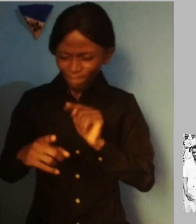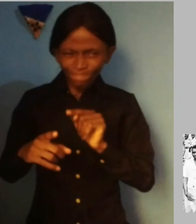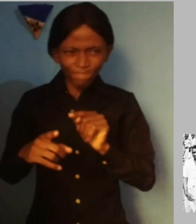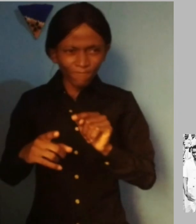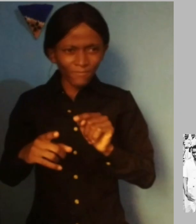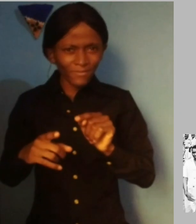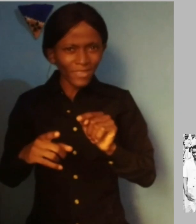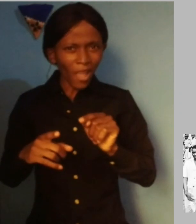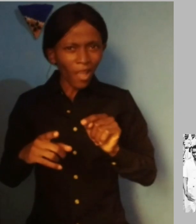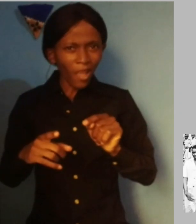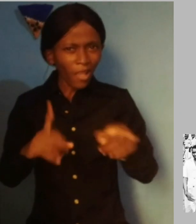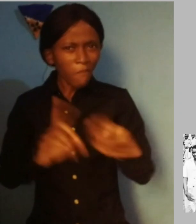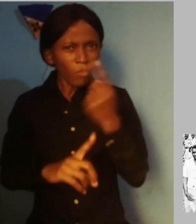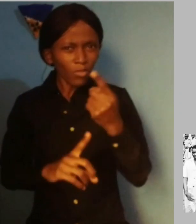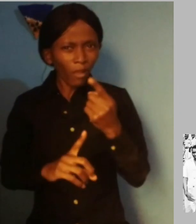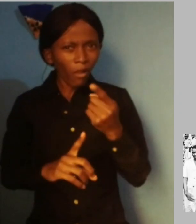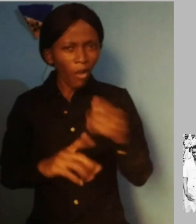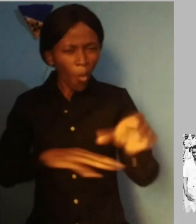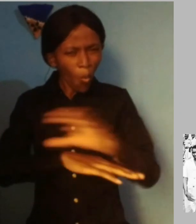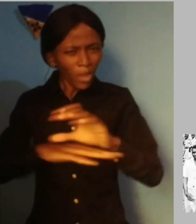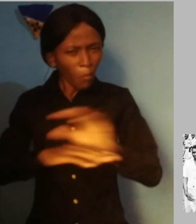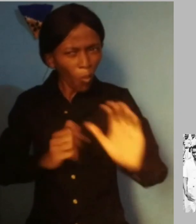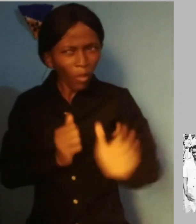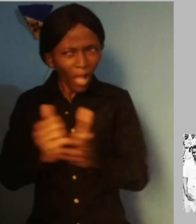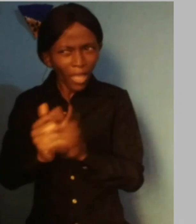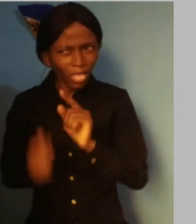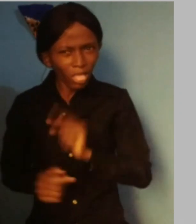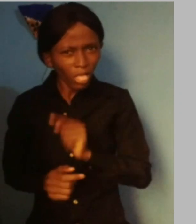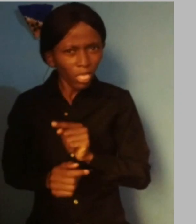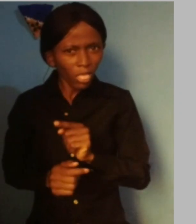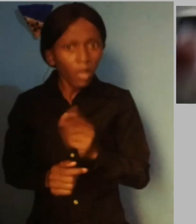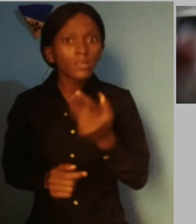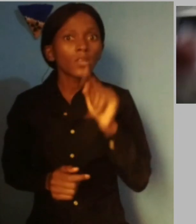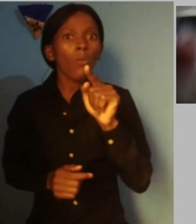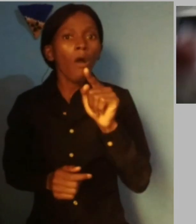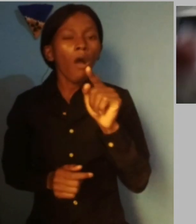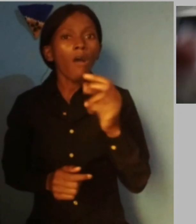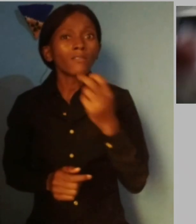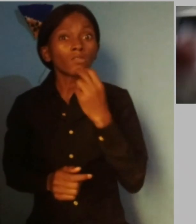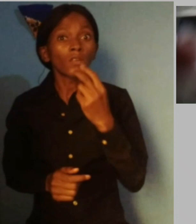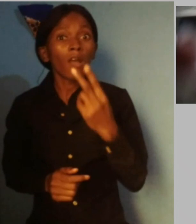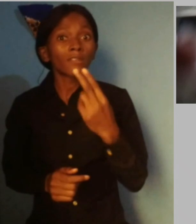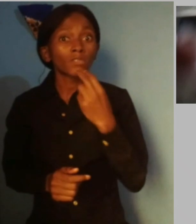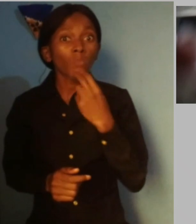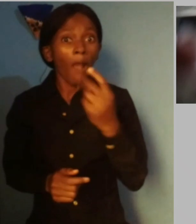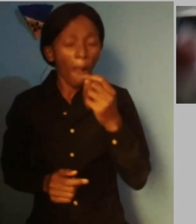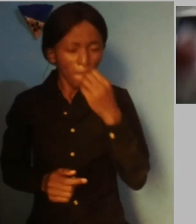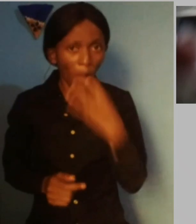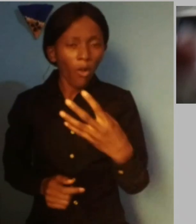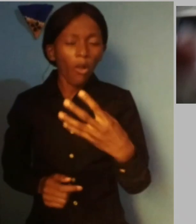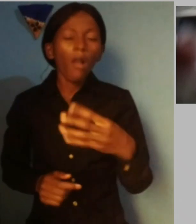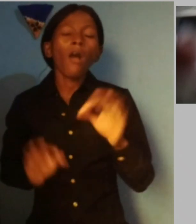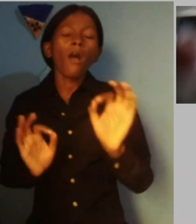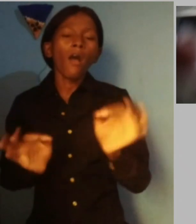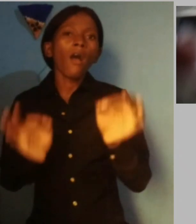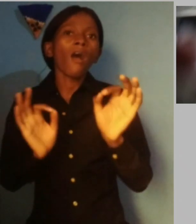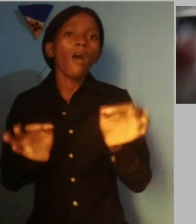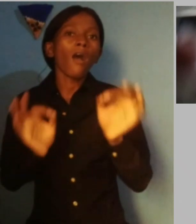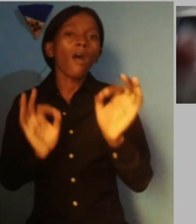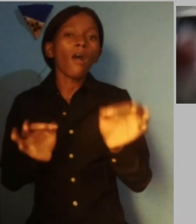Tout ce que tu fais, demande-toi si tu apportes un plus à ton pays, si tu fais ton travail de bon citoyen.